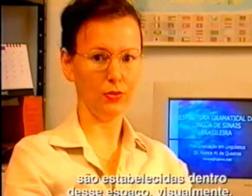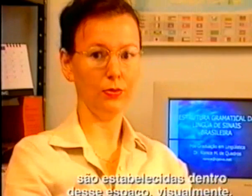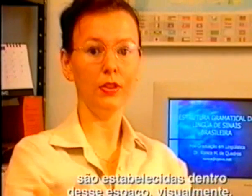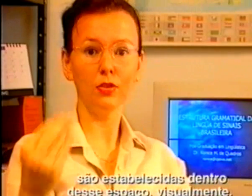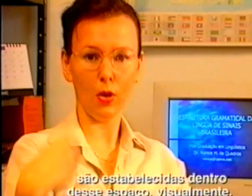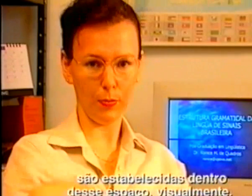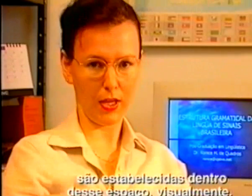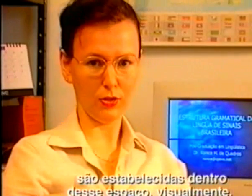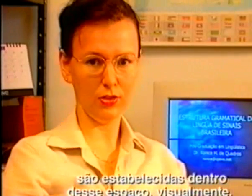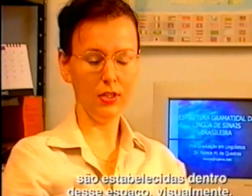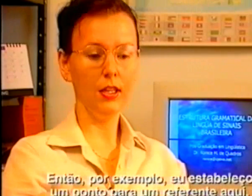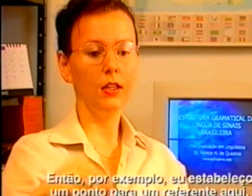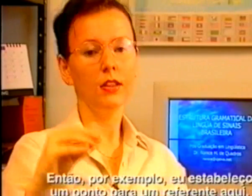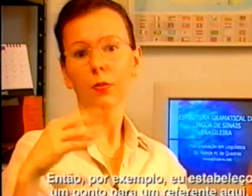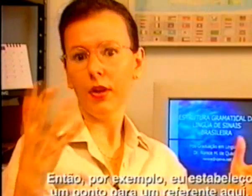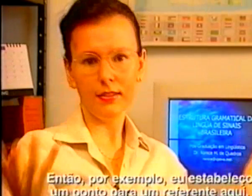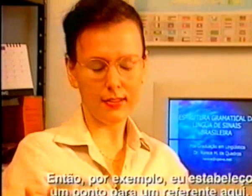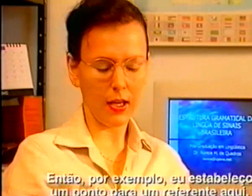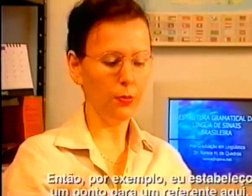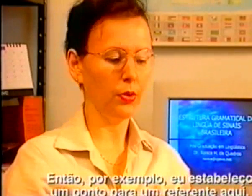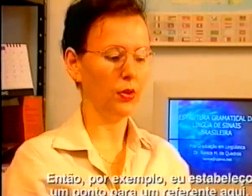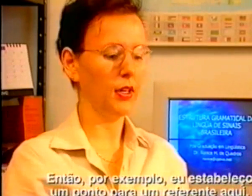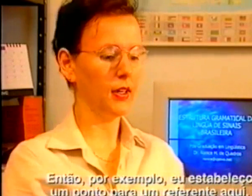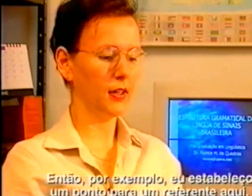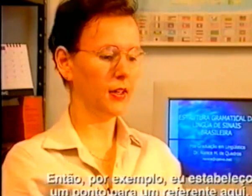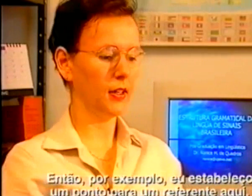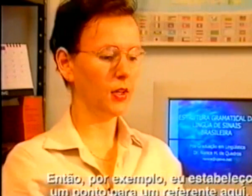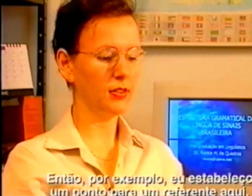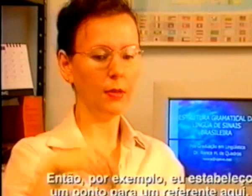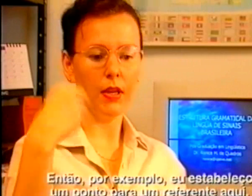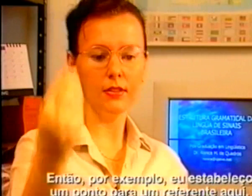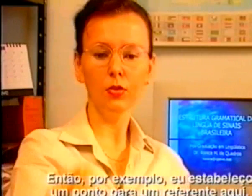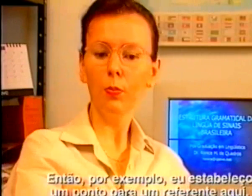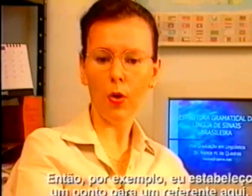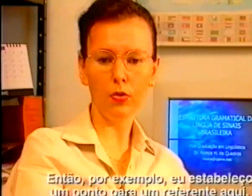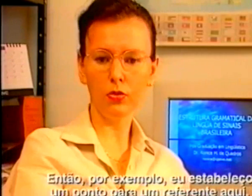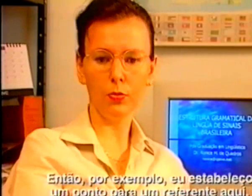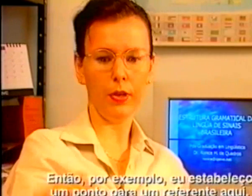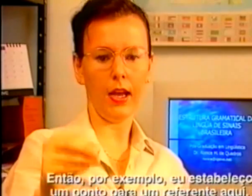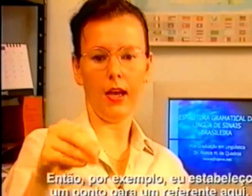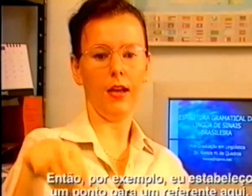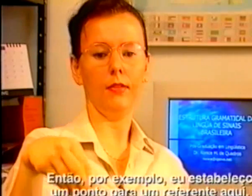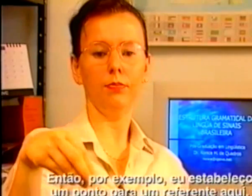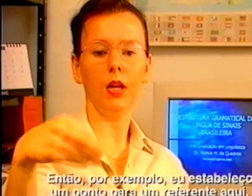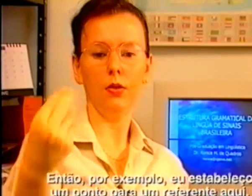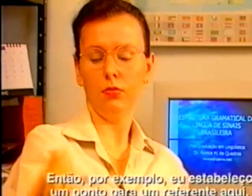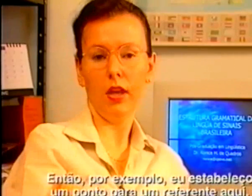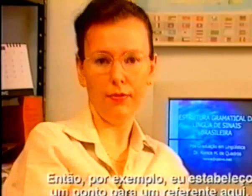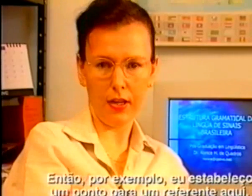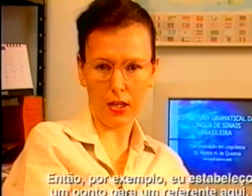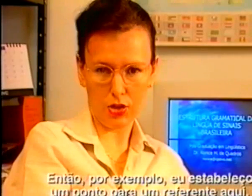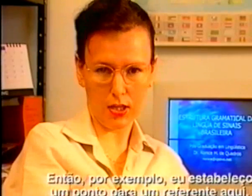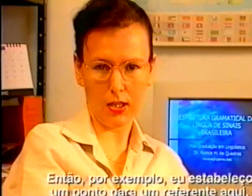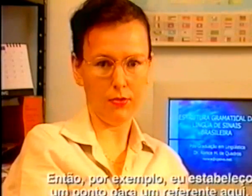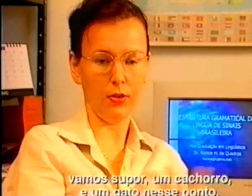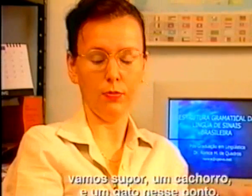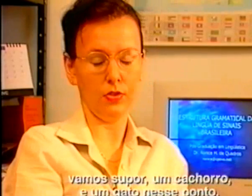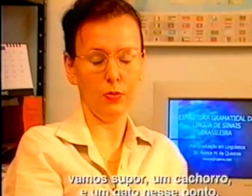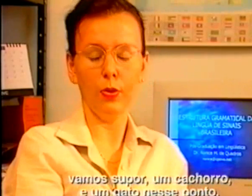espaço, visualmente. Então, por exemplo, eu estabeleço um ponto para um referente aqui, vamos